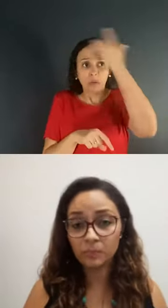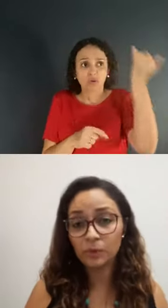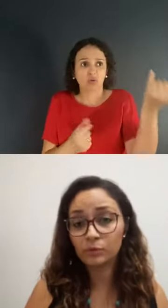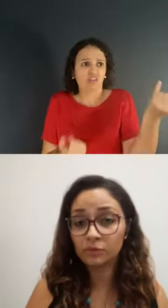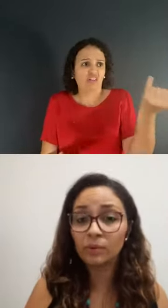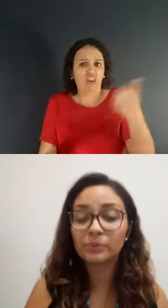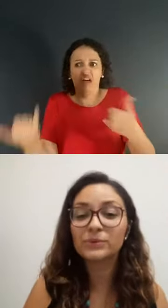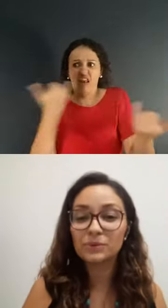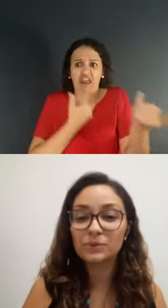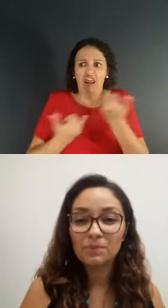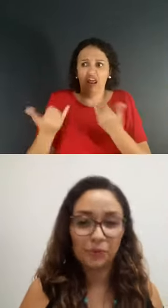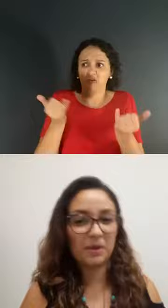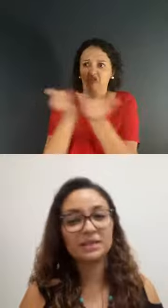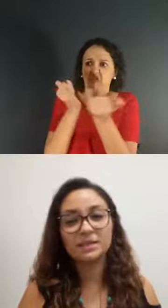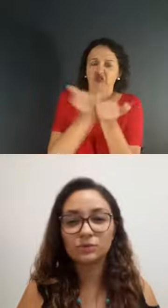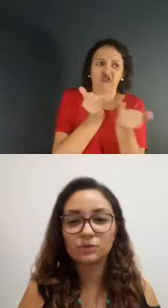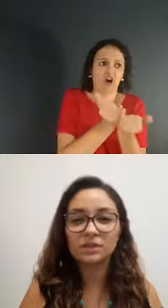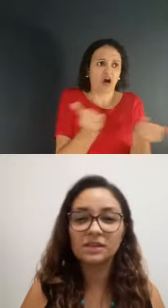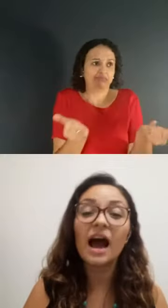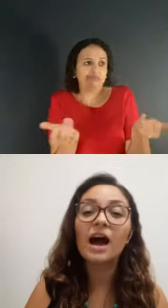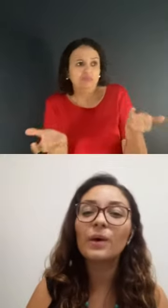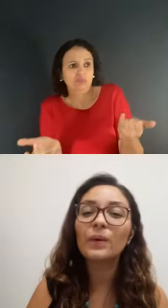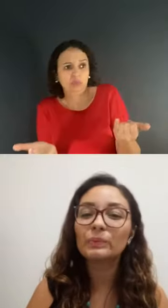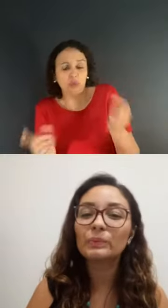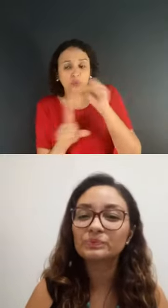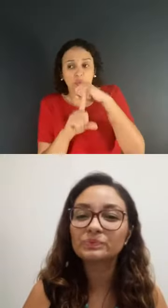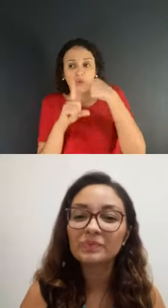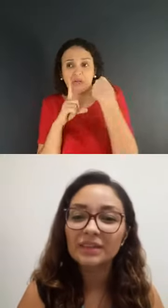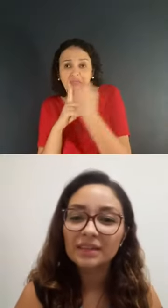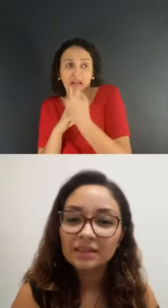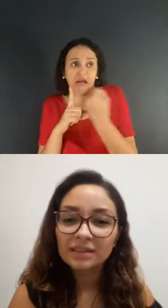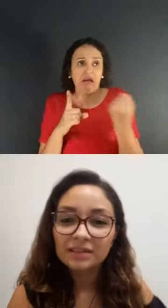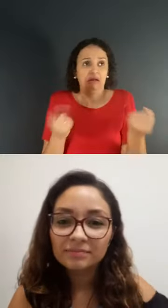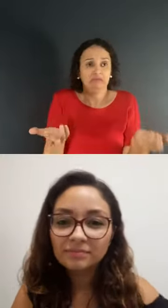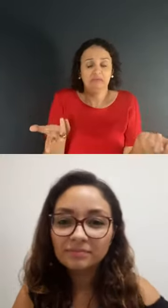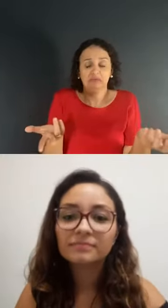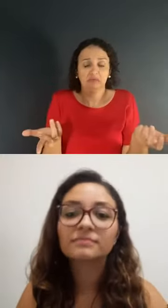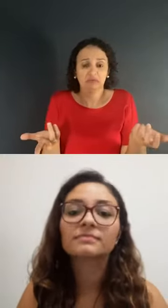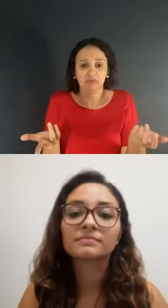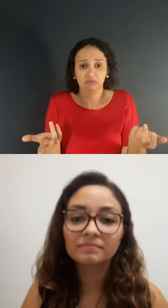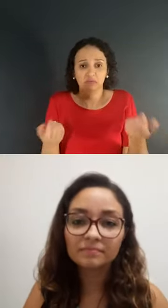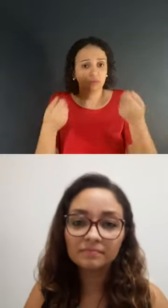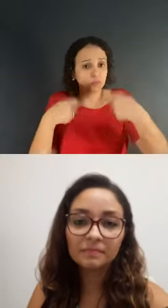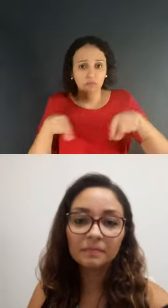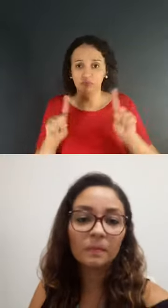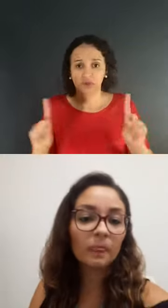crítica dos outros, por uma questão social.